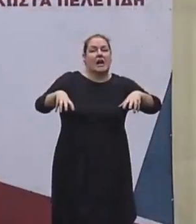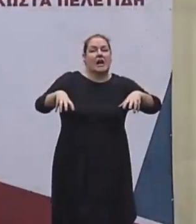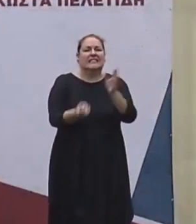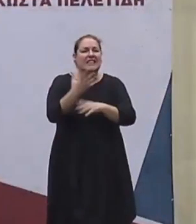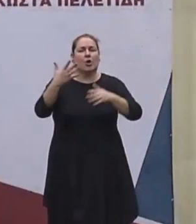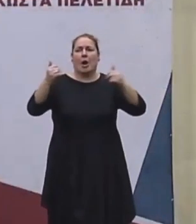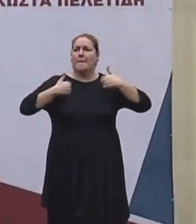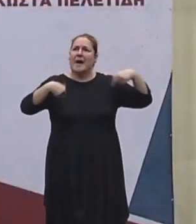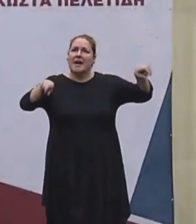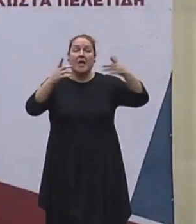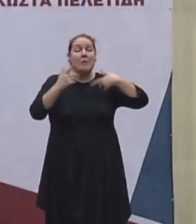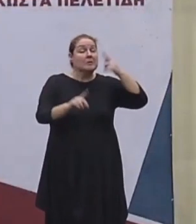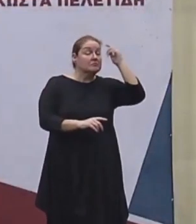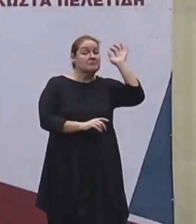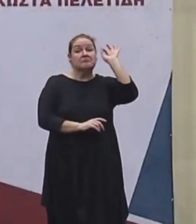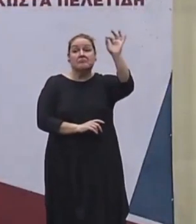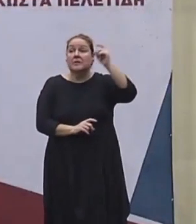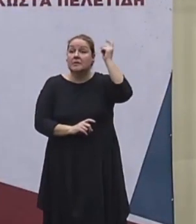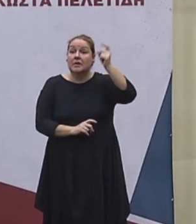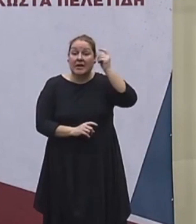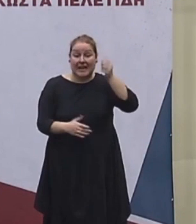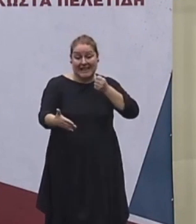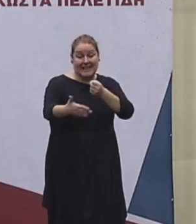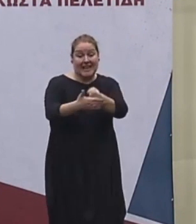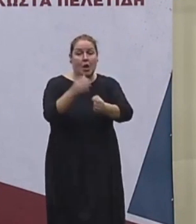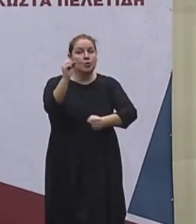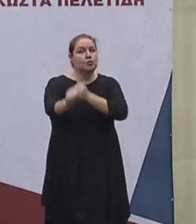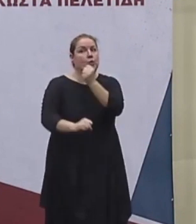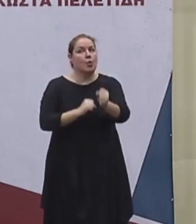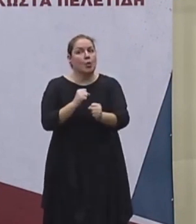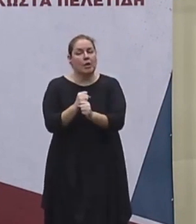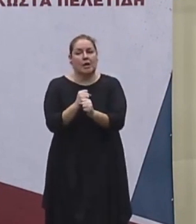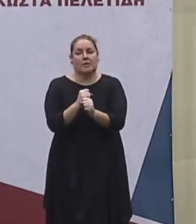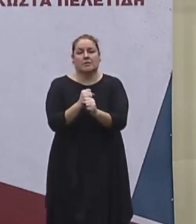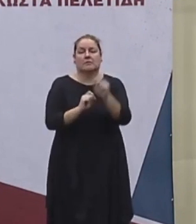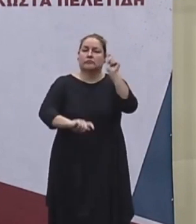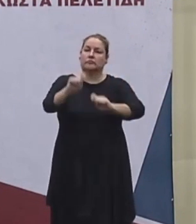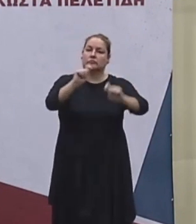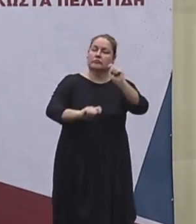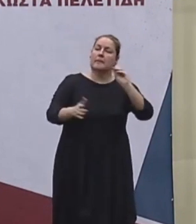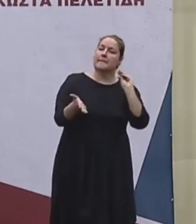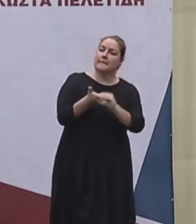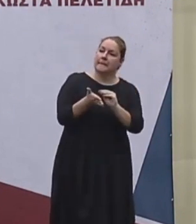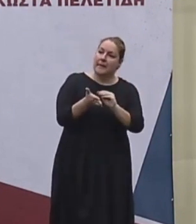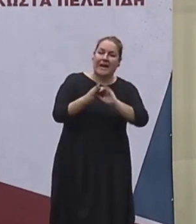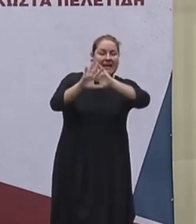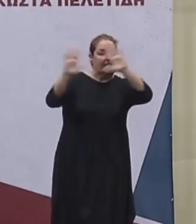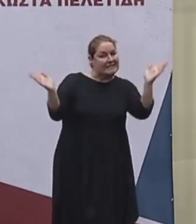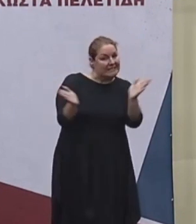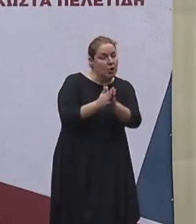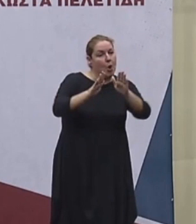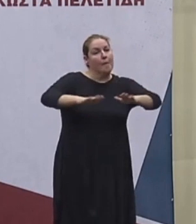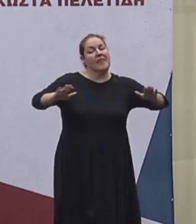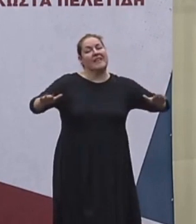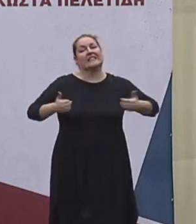όργανα. Φιλοδοξούμε ως το τέλος της χρονιάς να ανακατασκευάσουμε το σύνολο σχεδόν